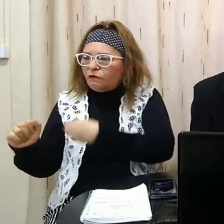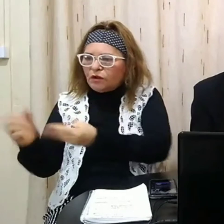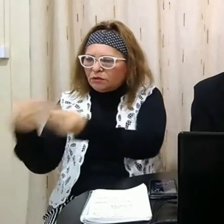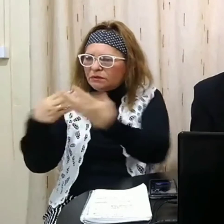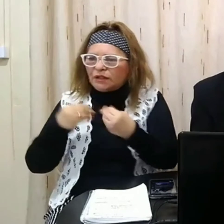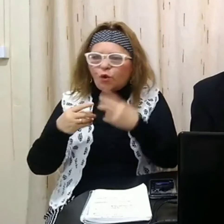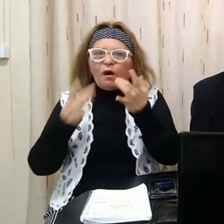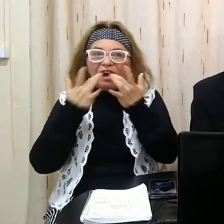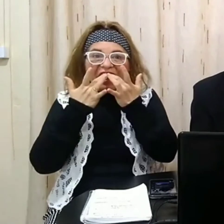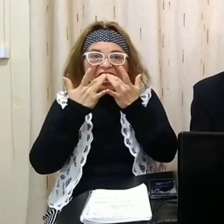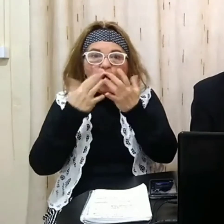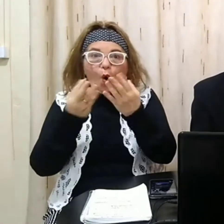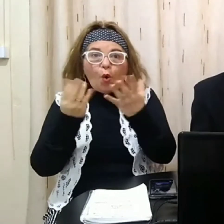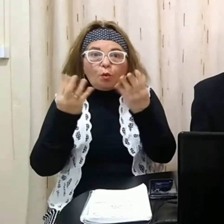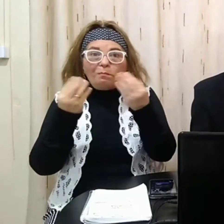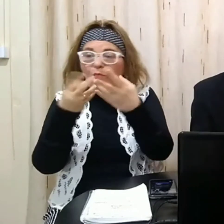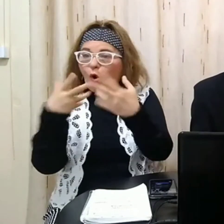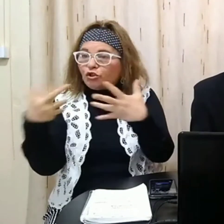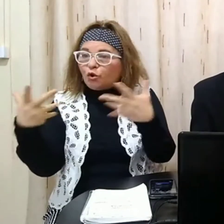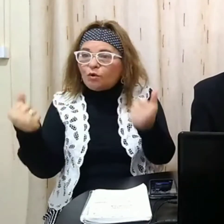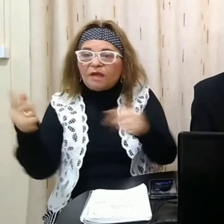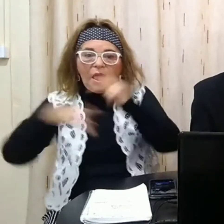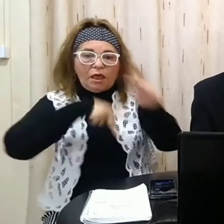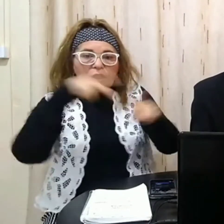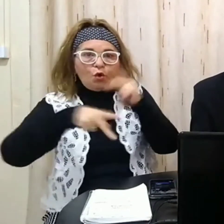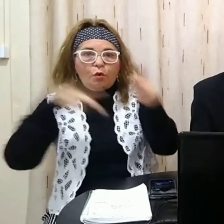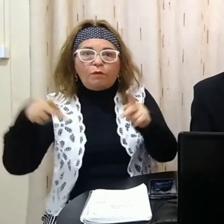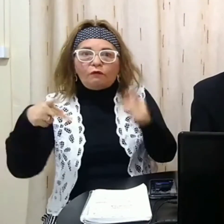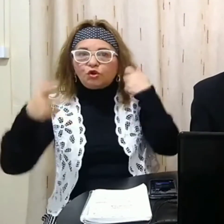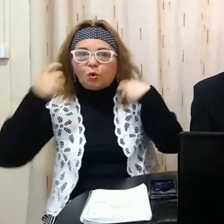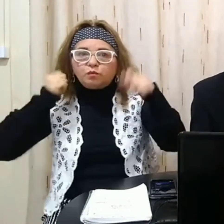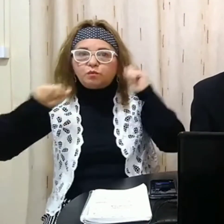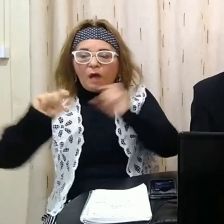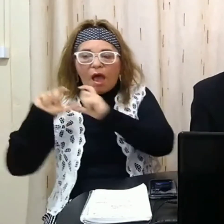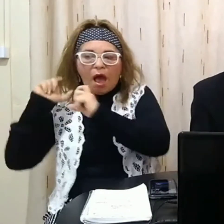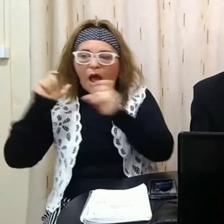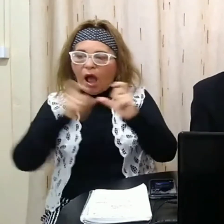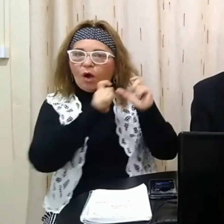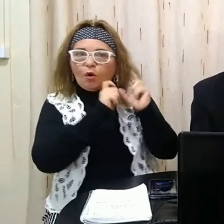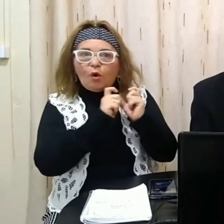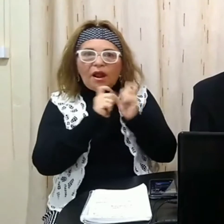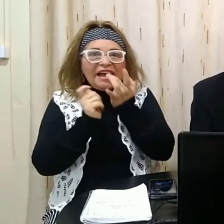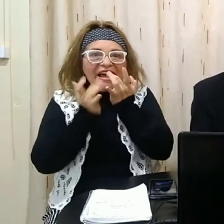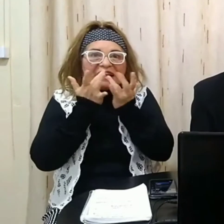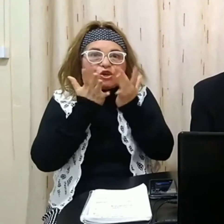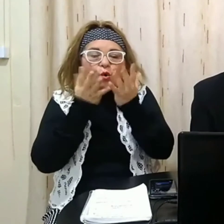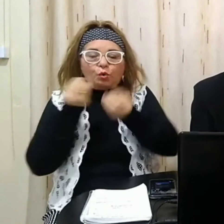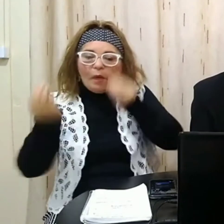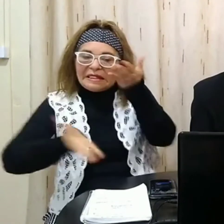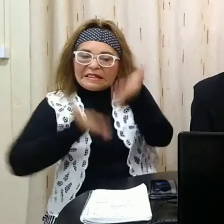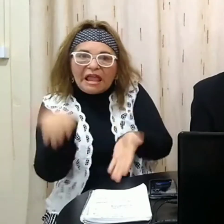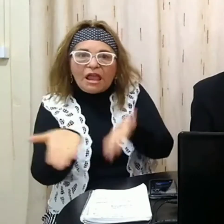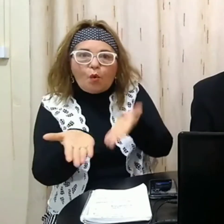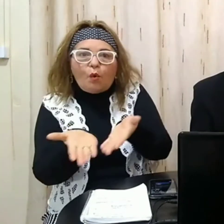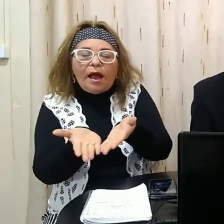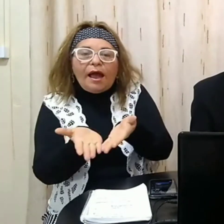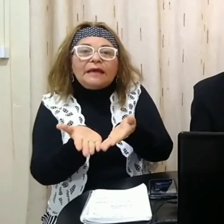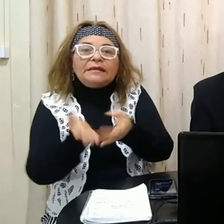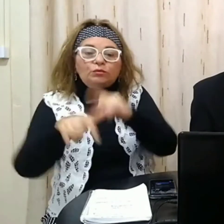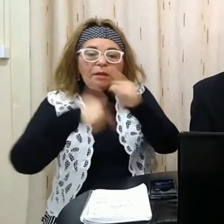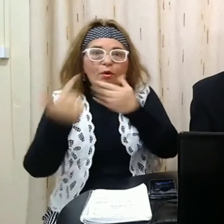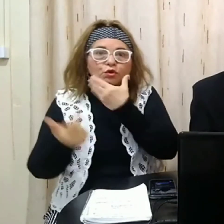trazei-mas. Então todo o povo tirou das orelhas as argolas e as trouxe a Arão.